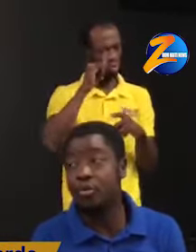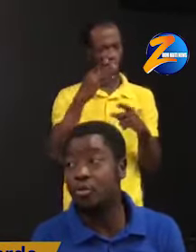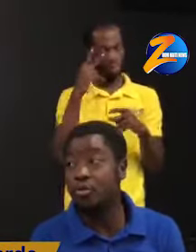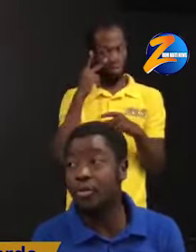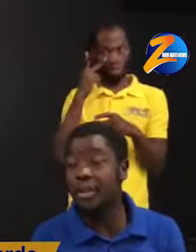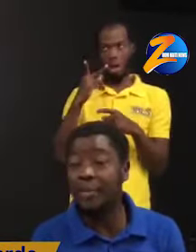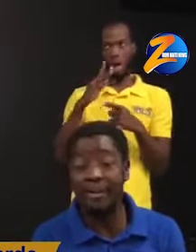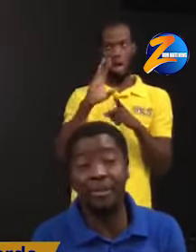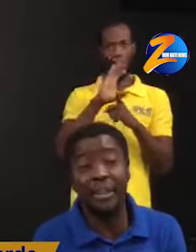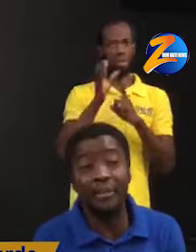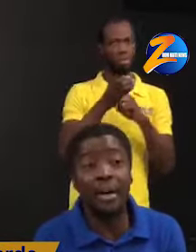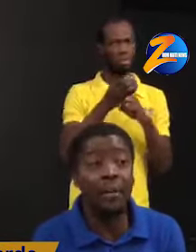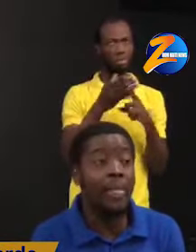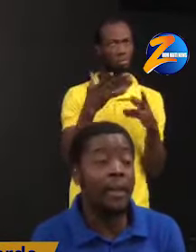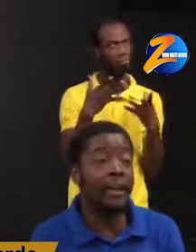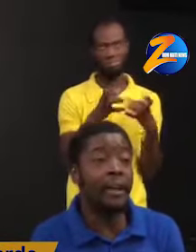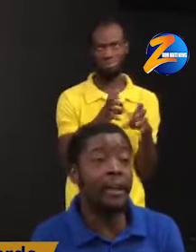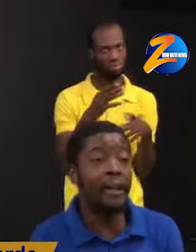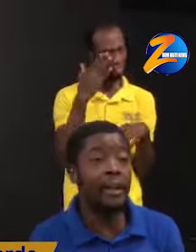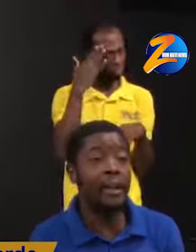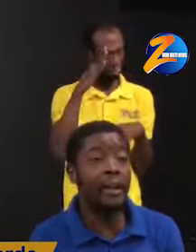la culture sourde n'est pas vraiment